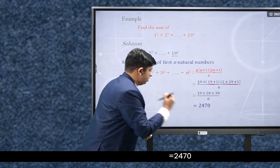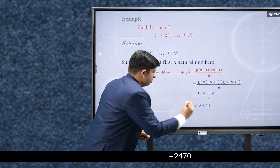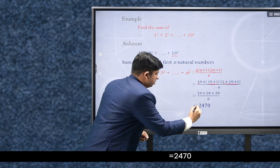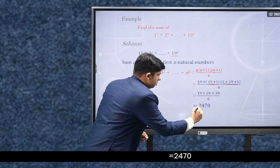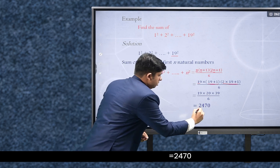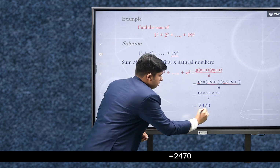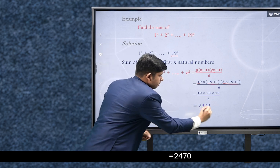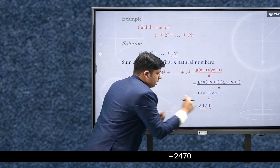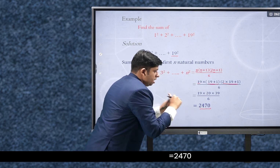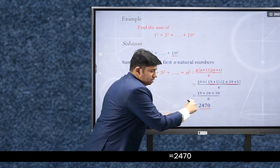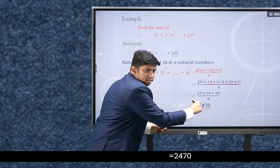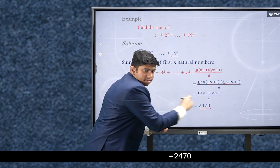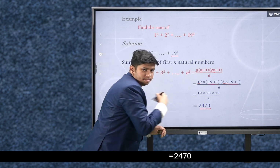2470.